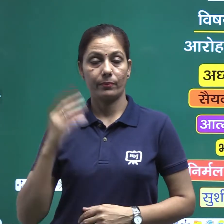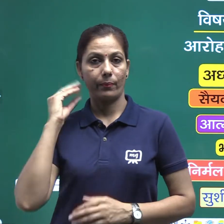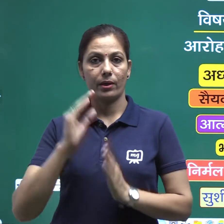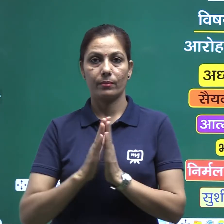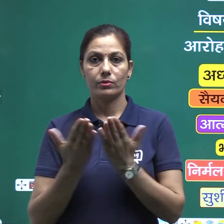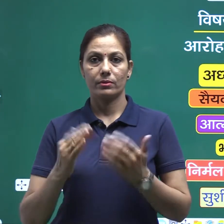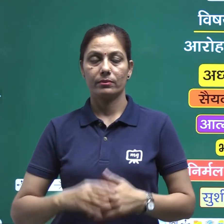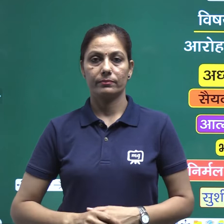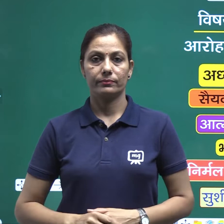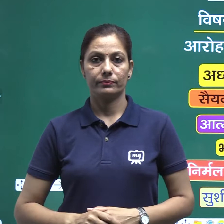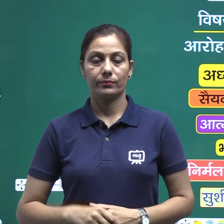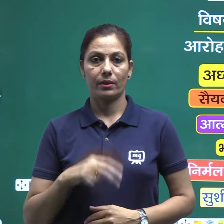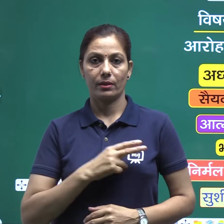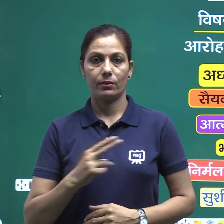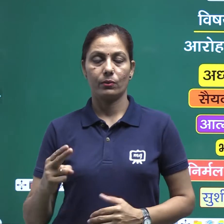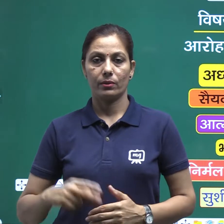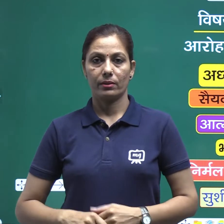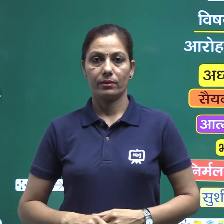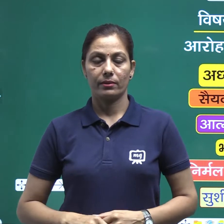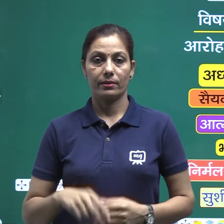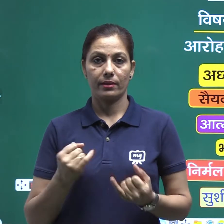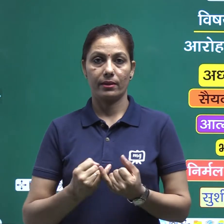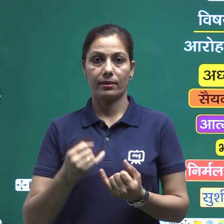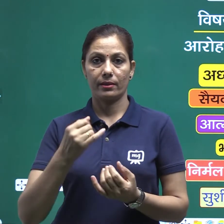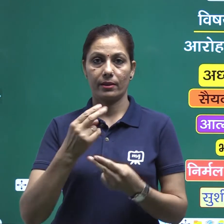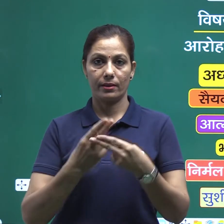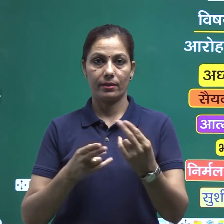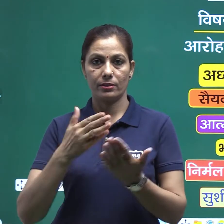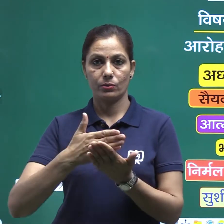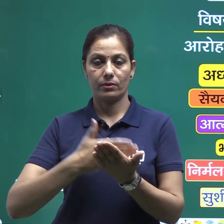पाठ्य पुस्तक आरोह के गद्य खंड के